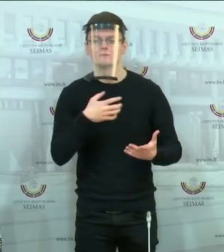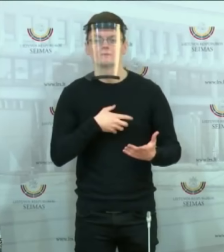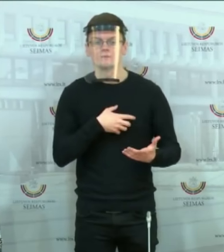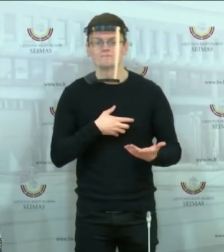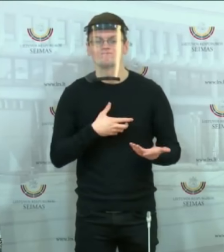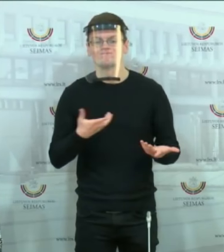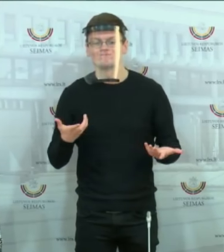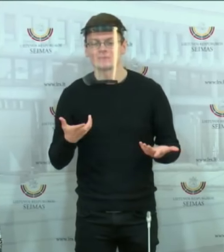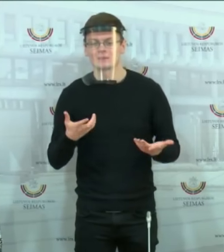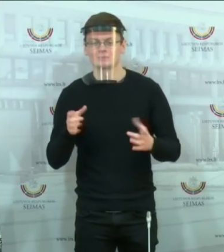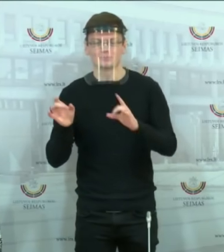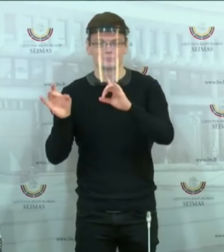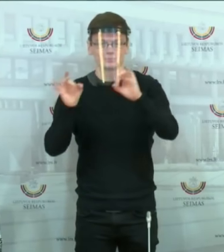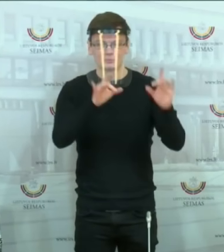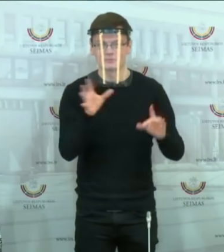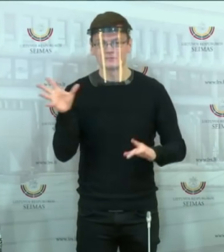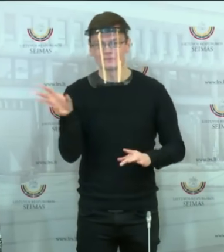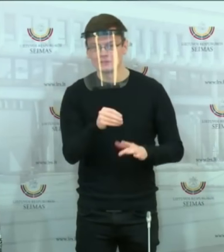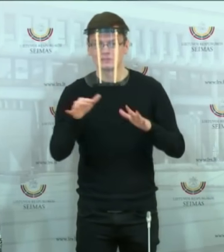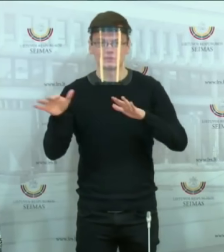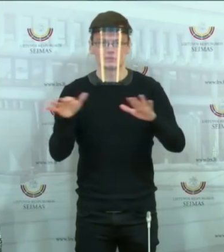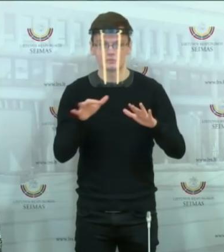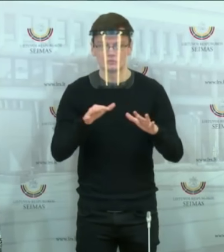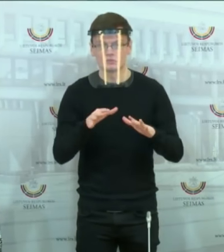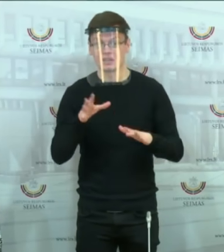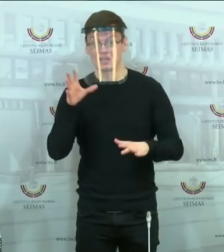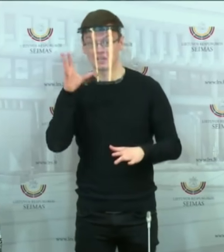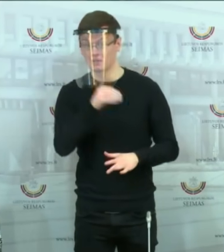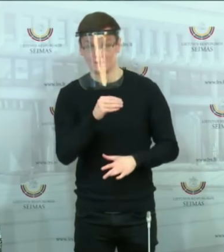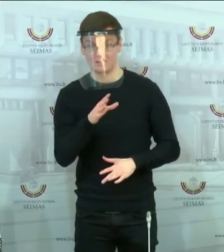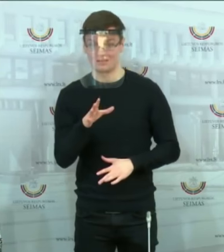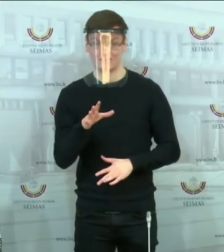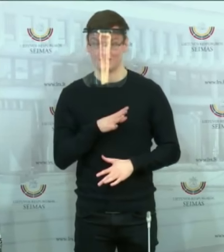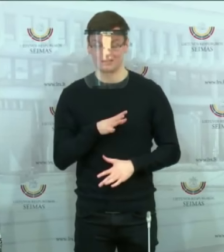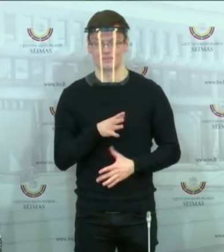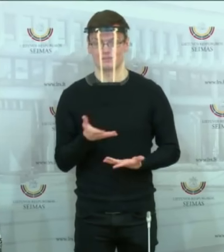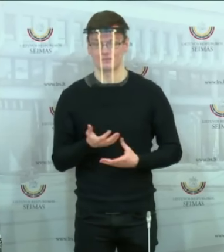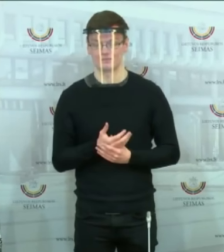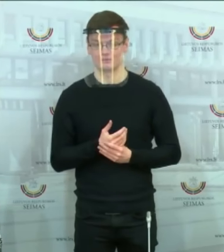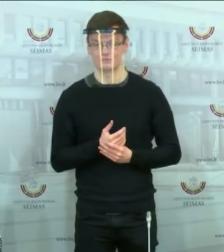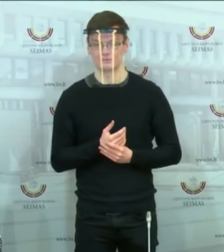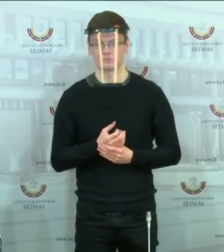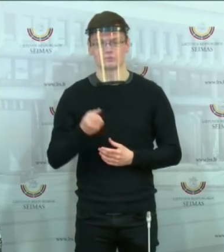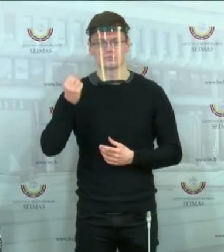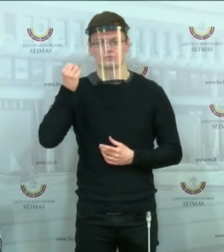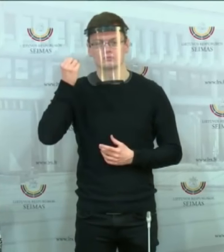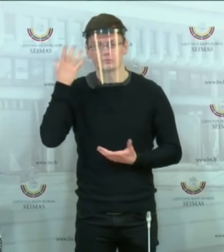ne kiekvieno atveju yra realu realizuoti tokius dalykus. Ir tikrai suprantam,